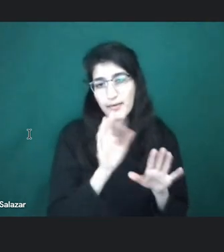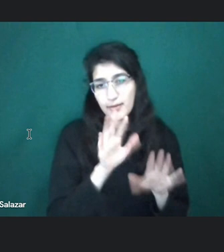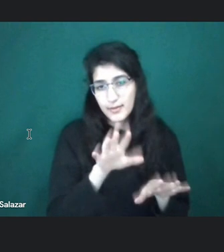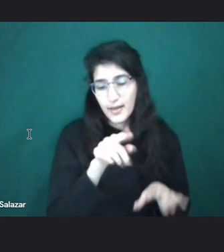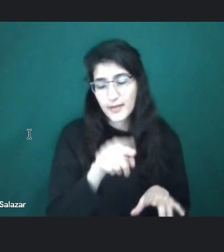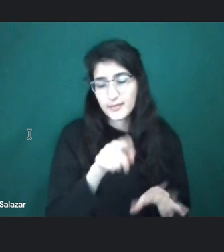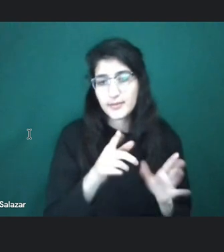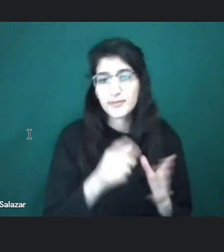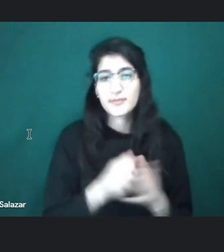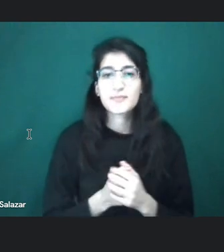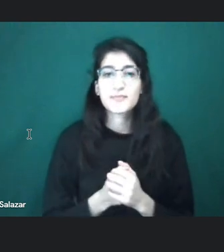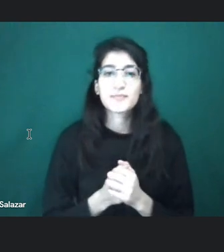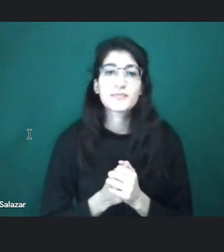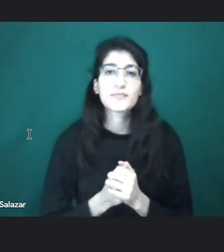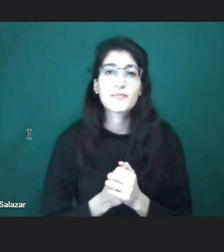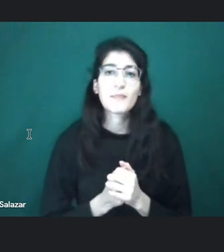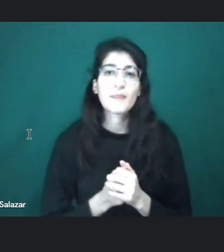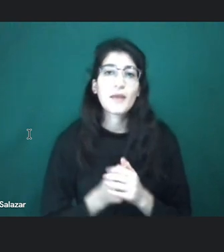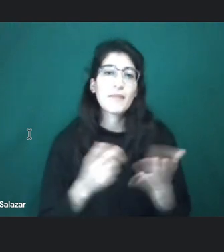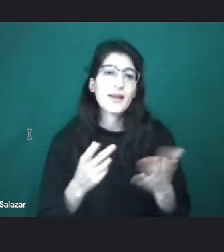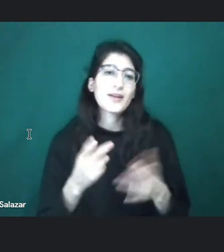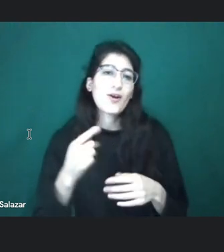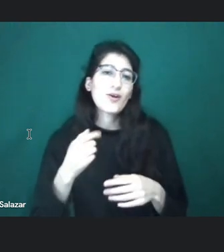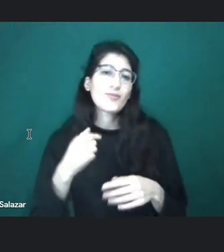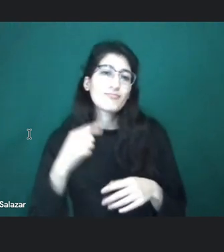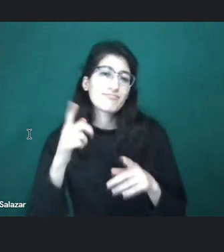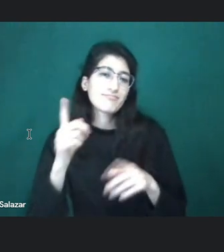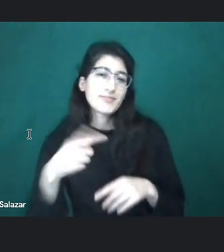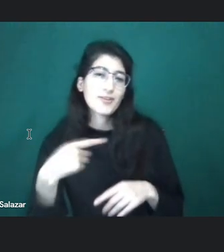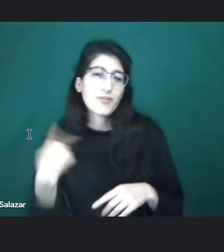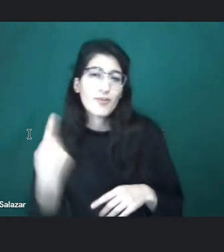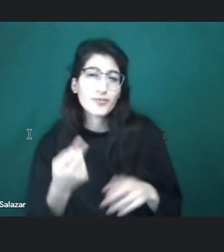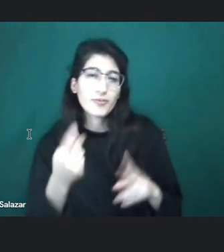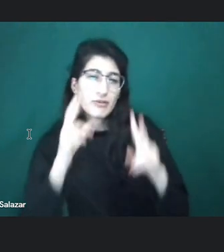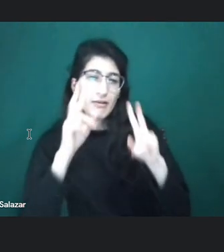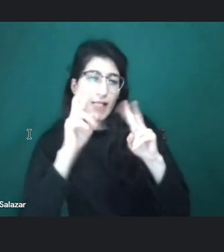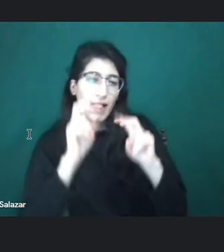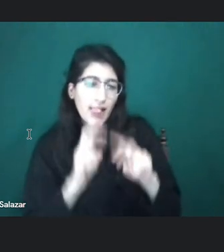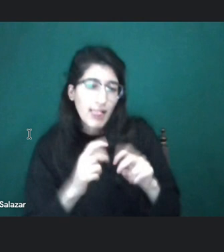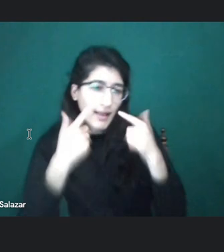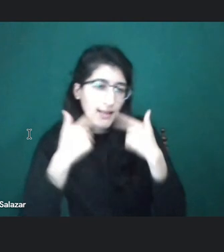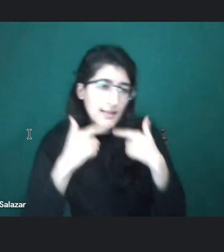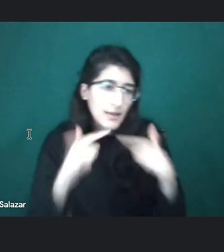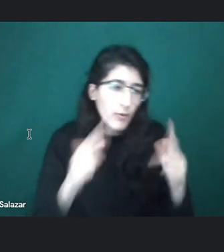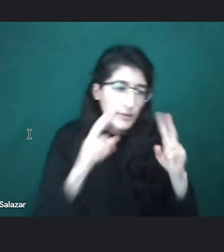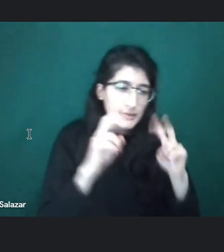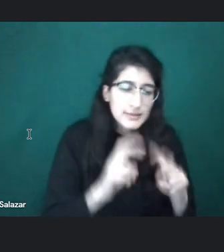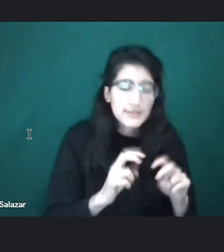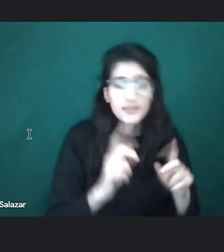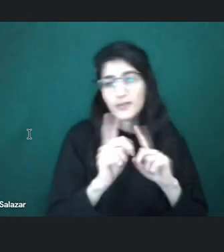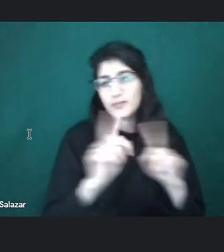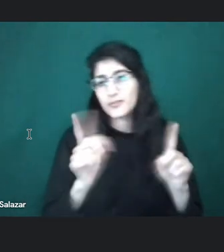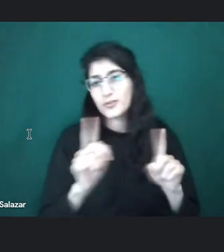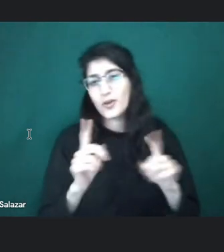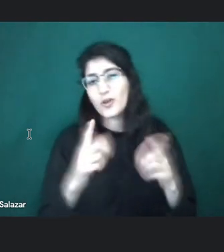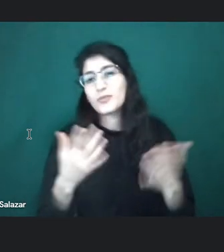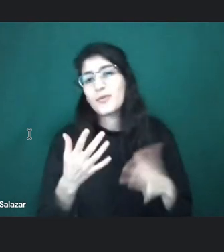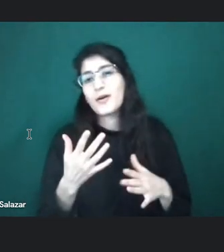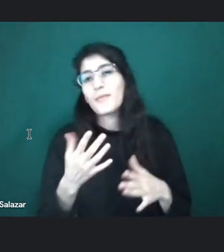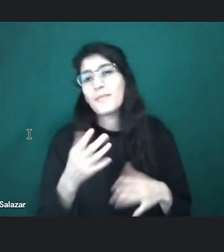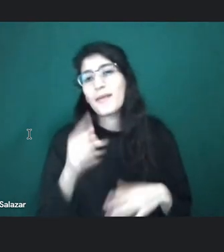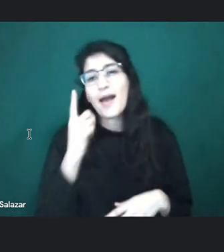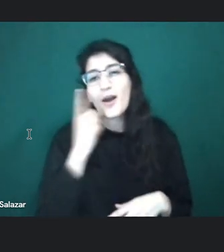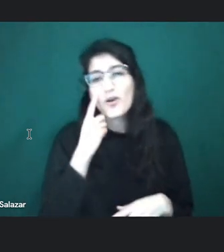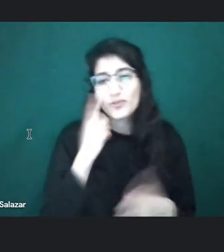un análisis lingüístico, sino que simplemente le sirva para que reconozcan, ¿sí? Pero lo que quería